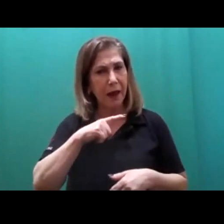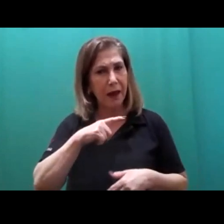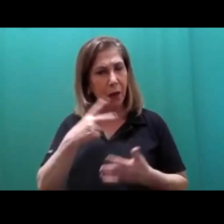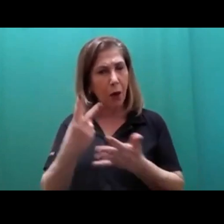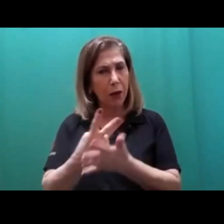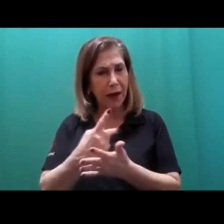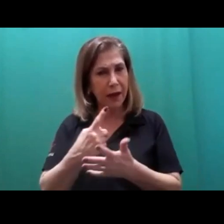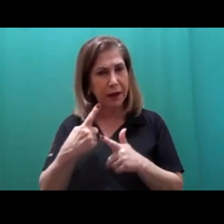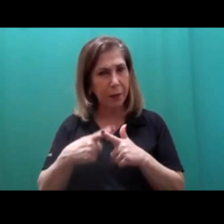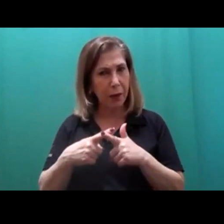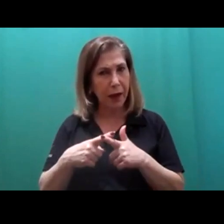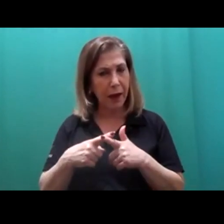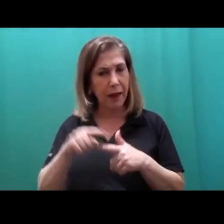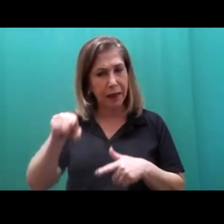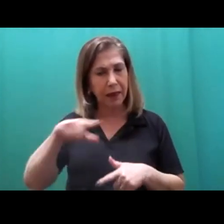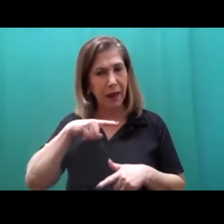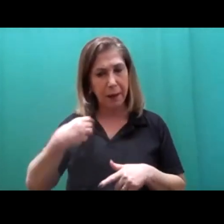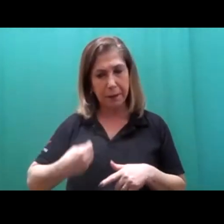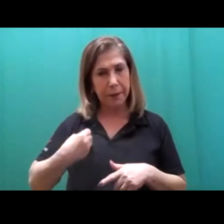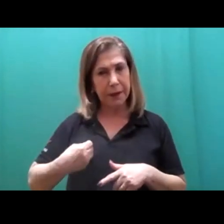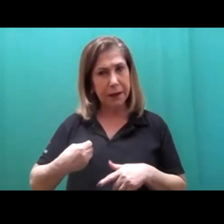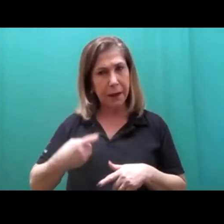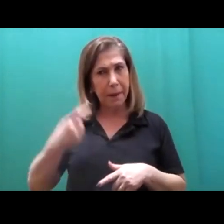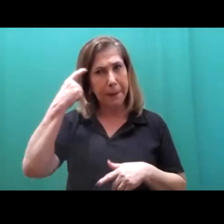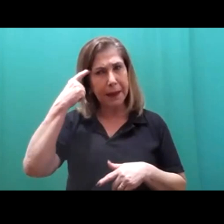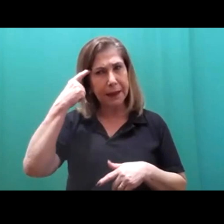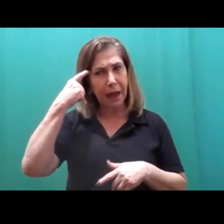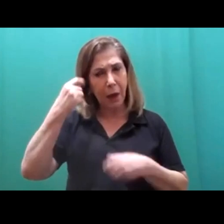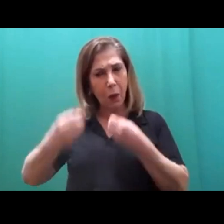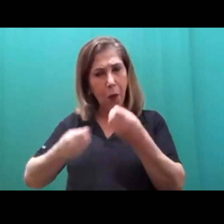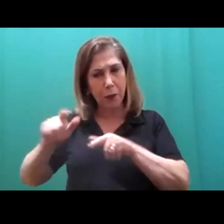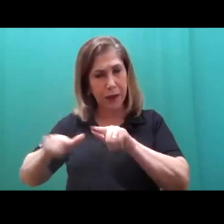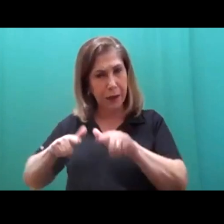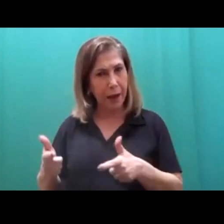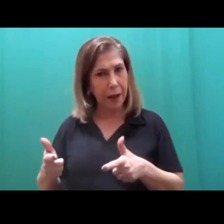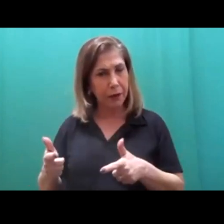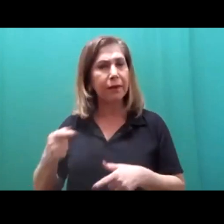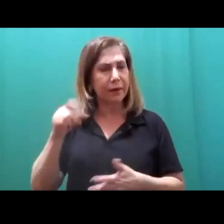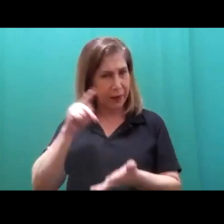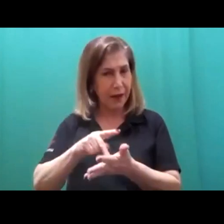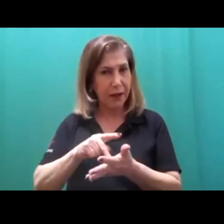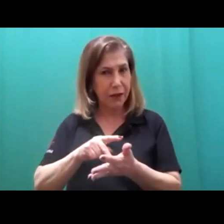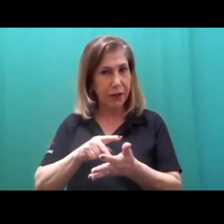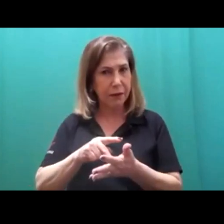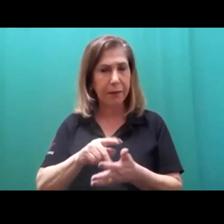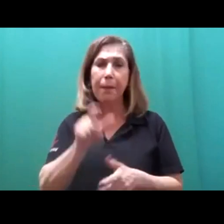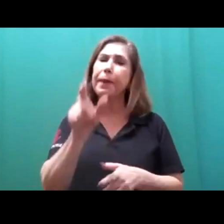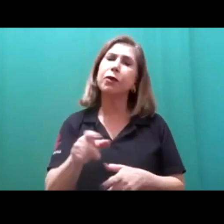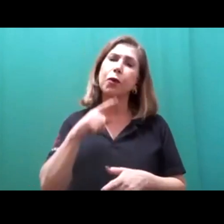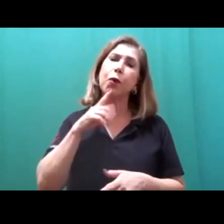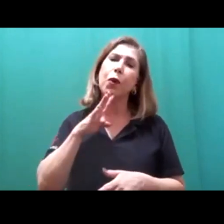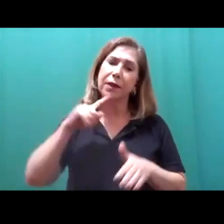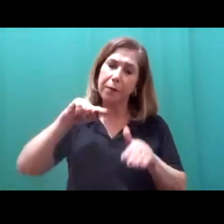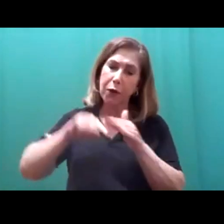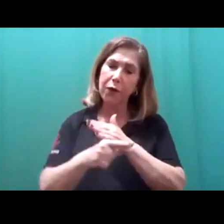fome estão presentes no processo de pensar as ações? As pessoas que conhecem profundamente esse